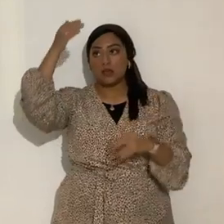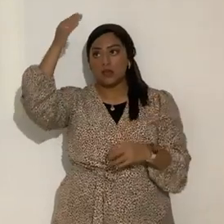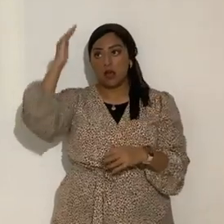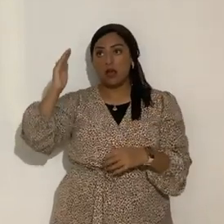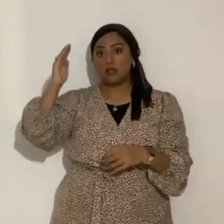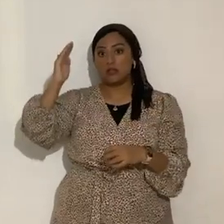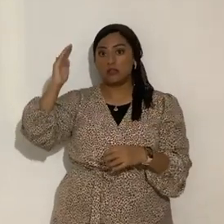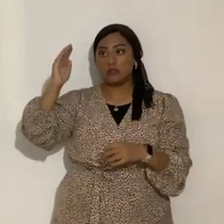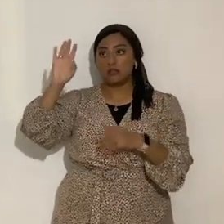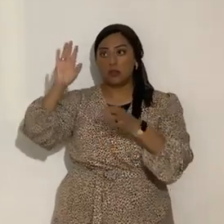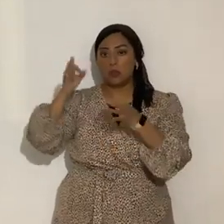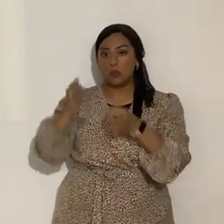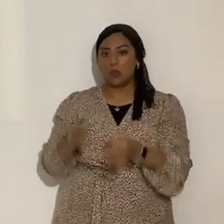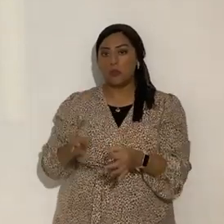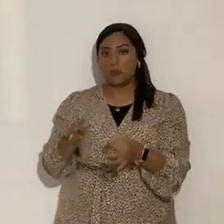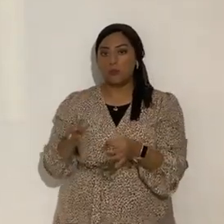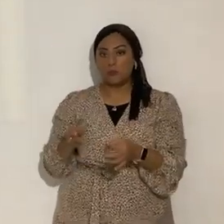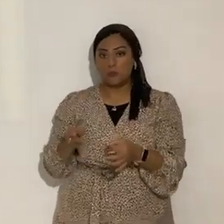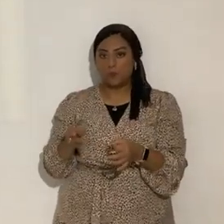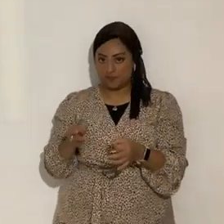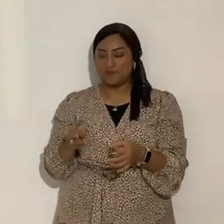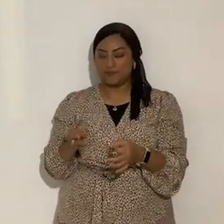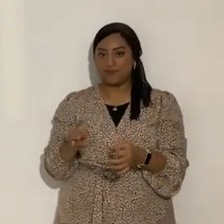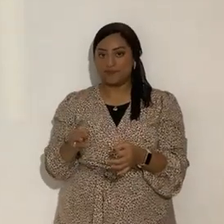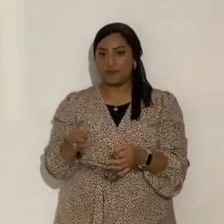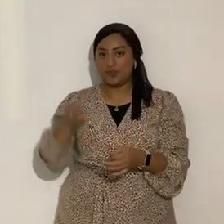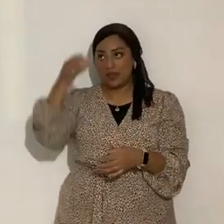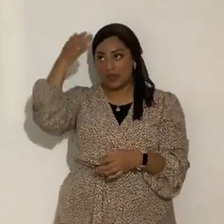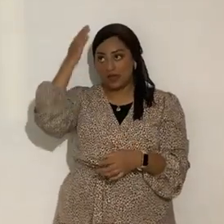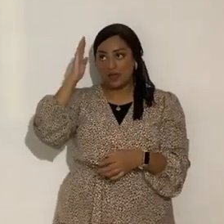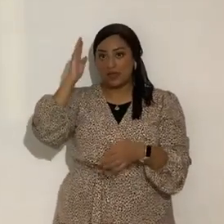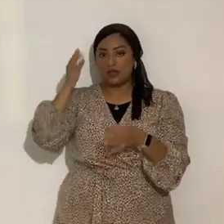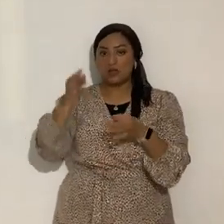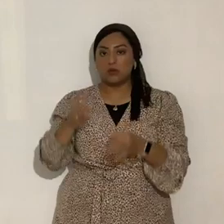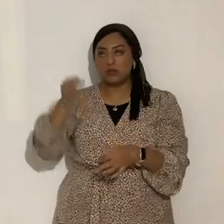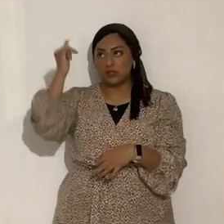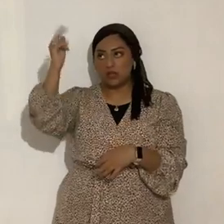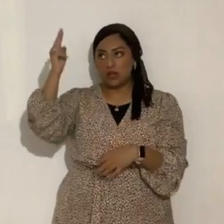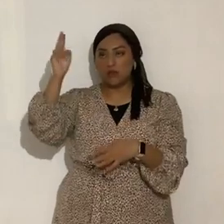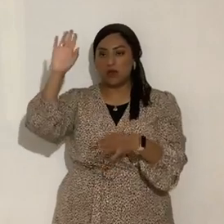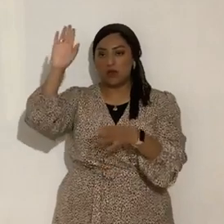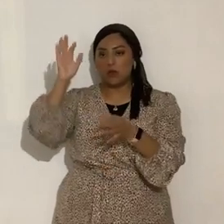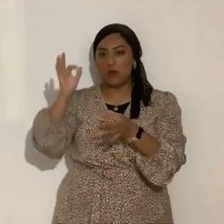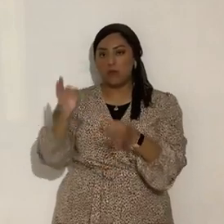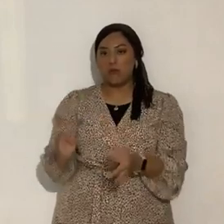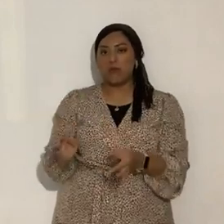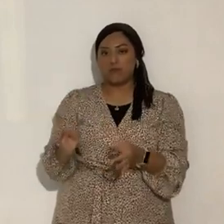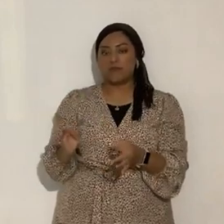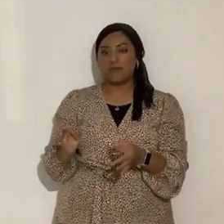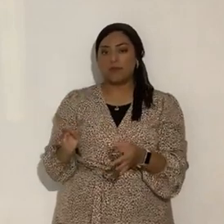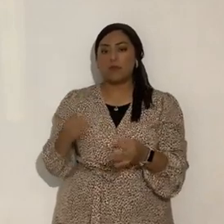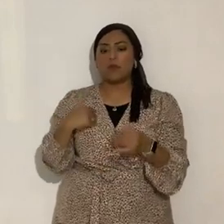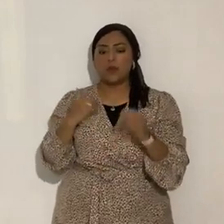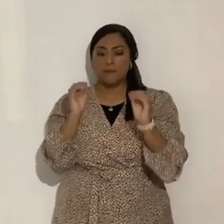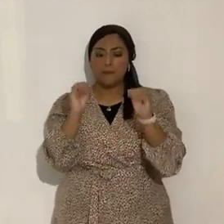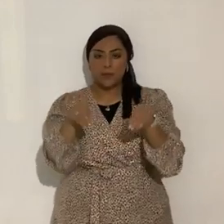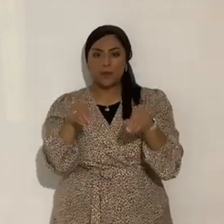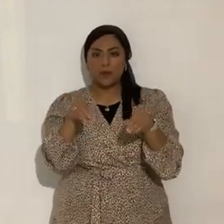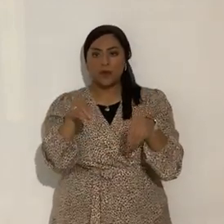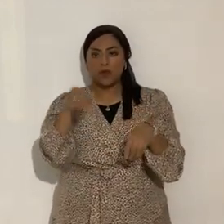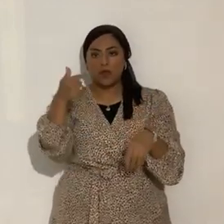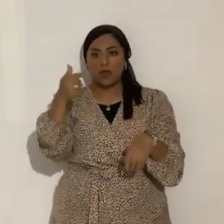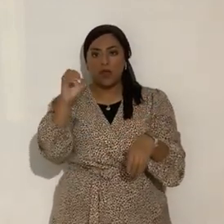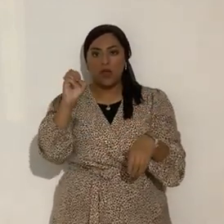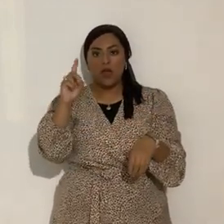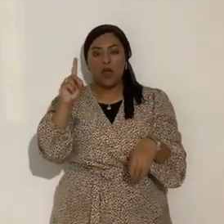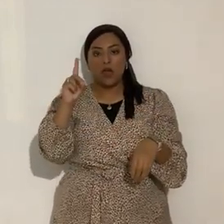voluntad de Elohim, ¿sí? La voluntad de Yahweh, ¿quién es Yahshua? Le pusimos, parece ser en el banner,